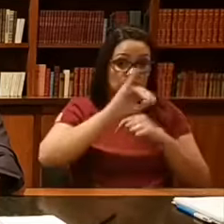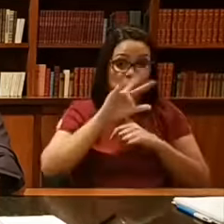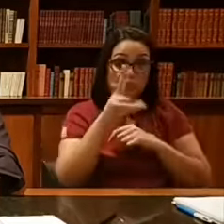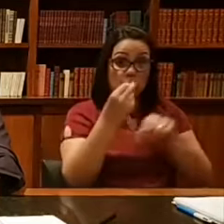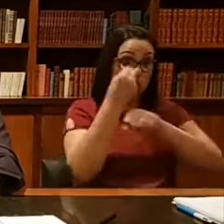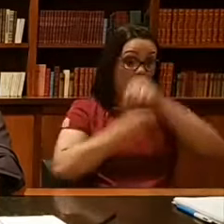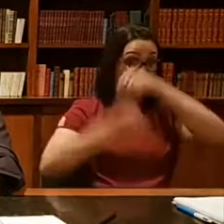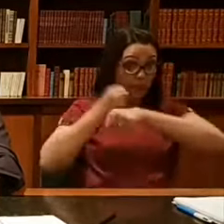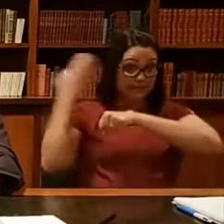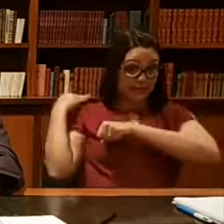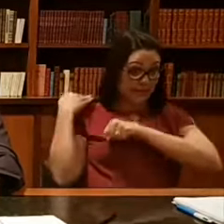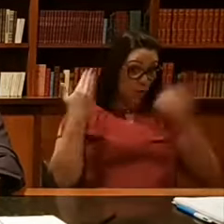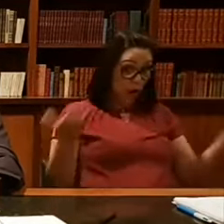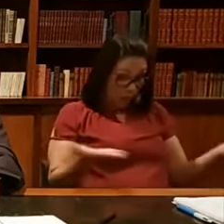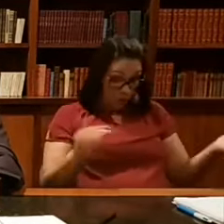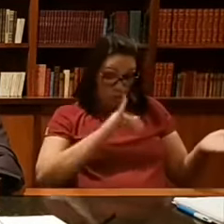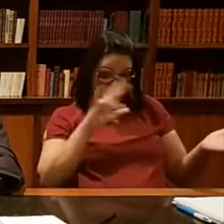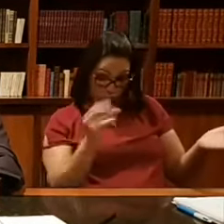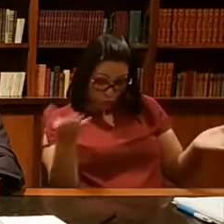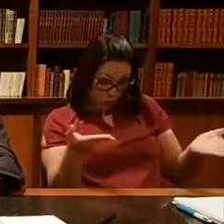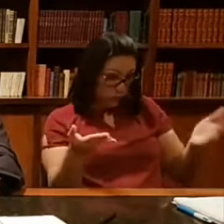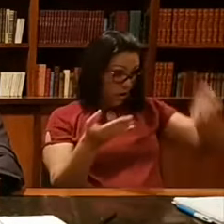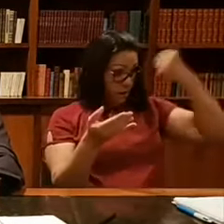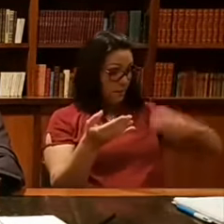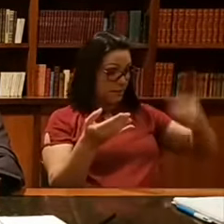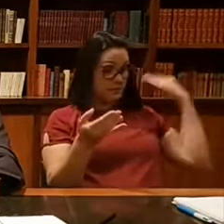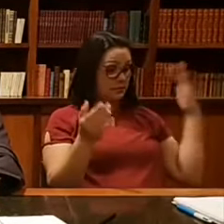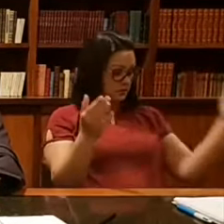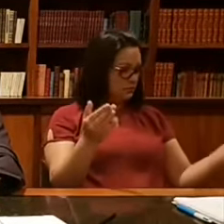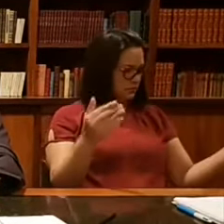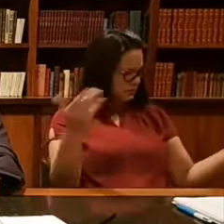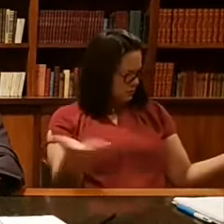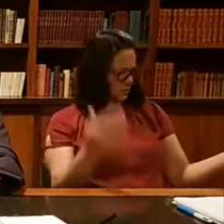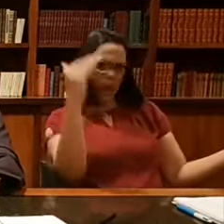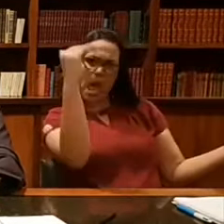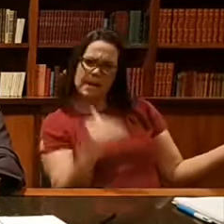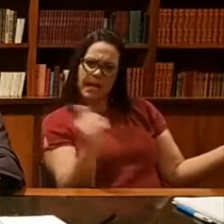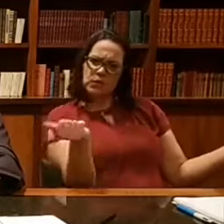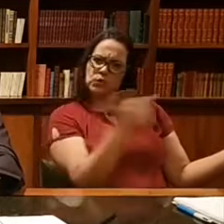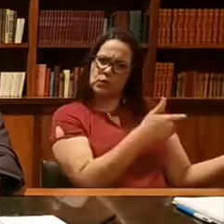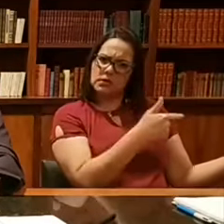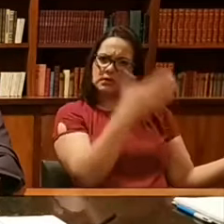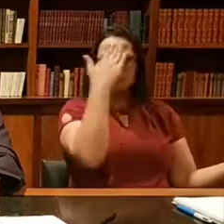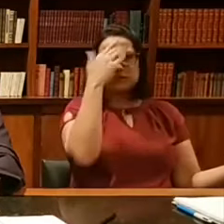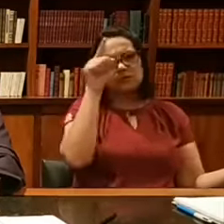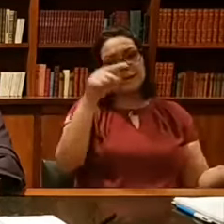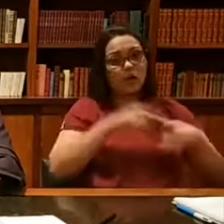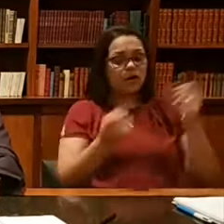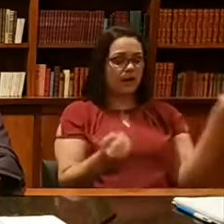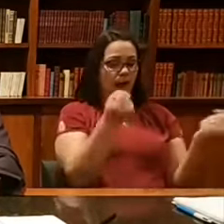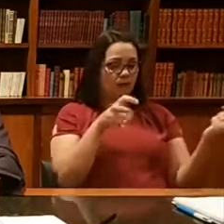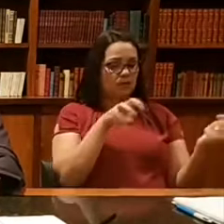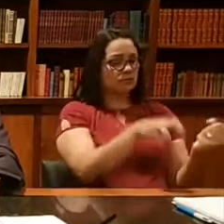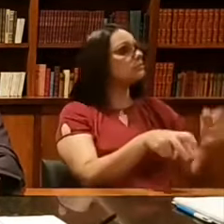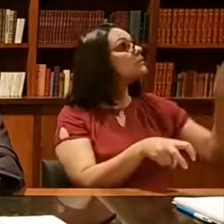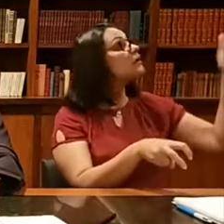passado, apesar desse aumento de 3%. Agora, a gente sabe que no final, na bomba, o preço não acompanha.